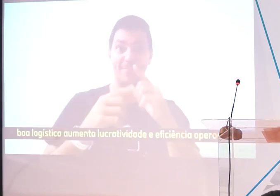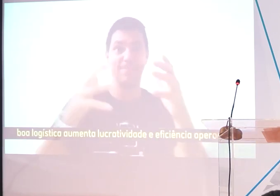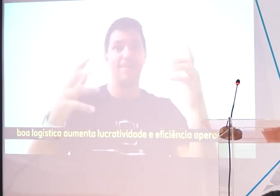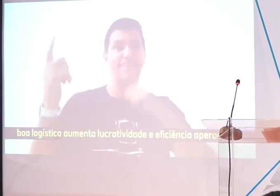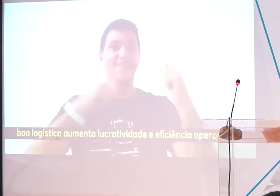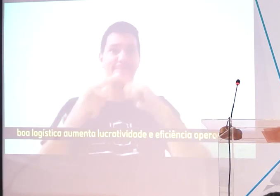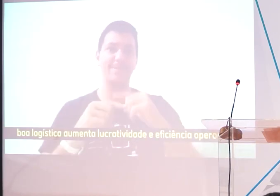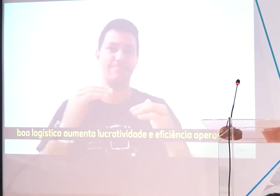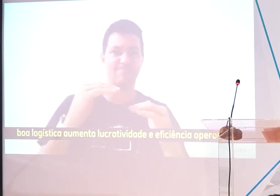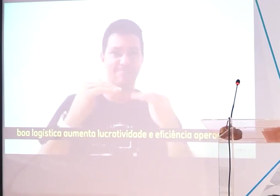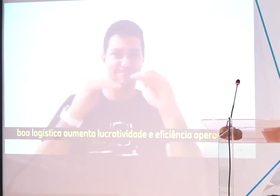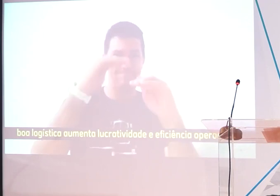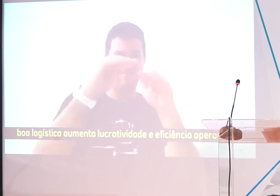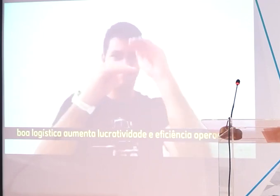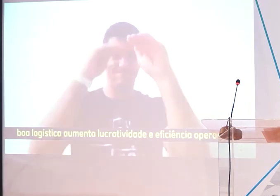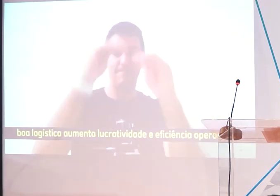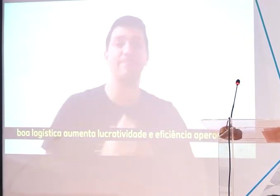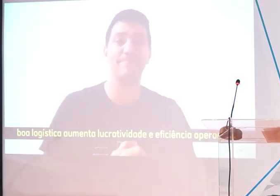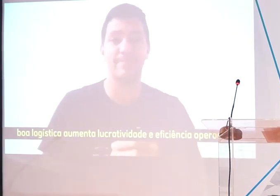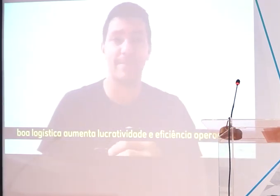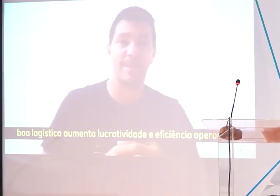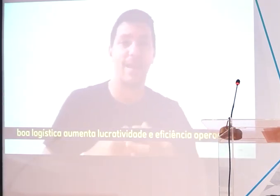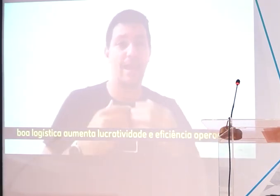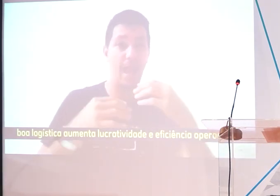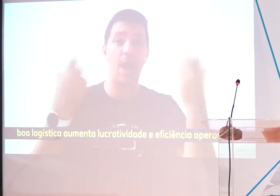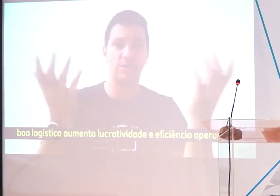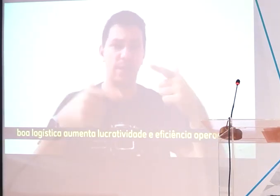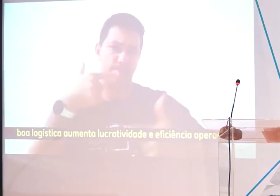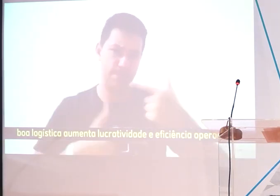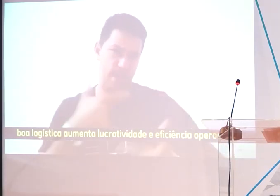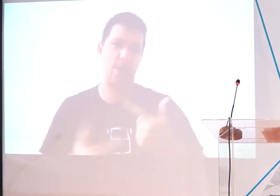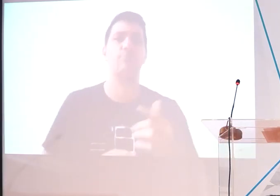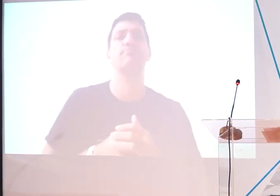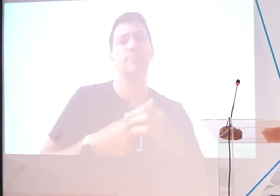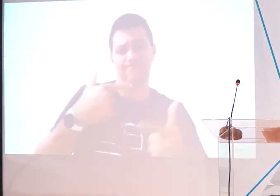A boa logística aumenta a lucratividade, eficiência operacional.